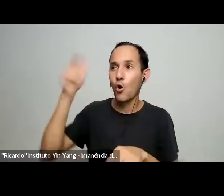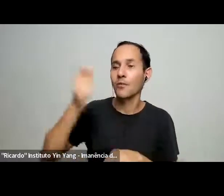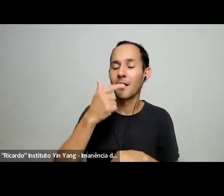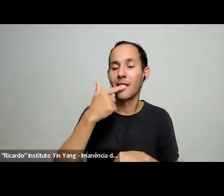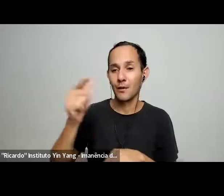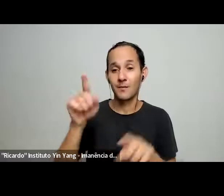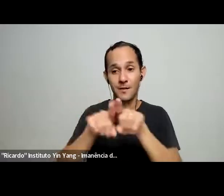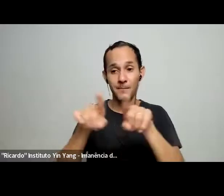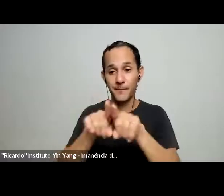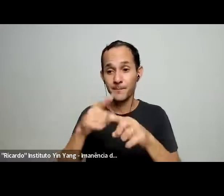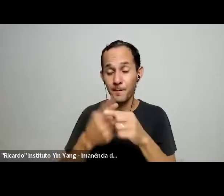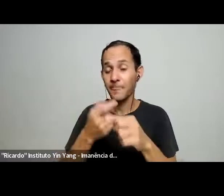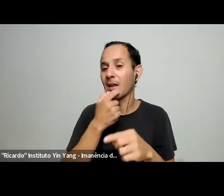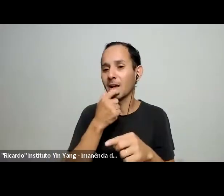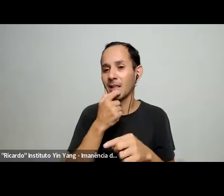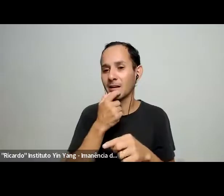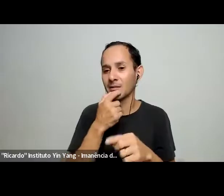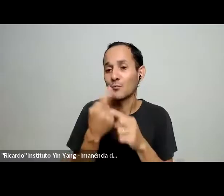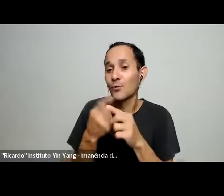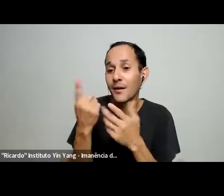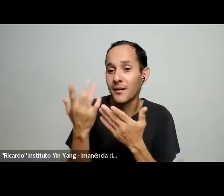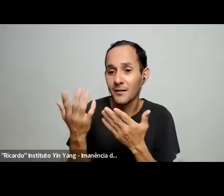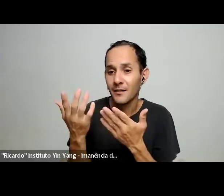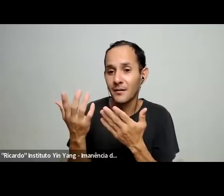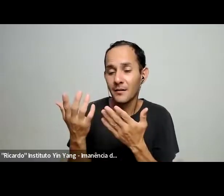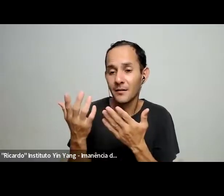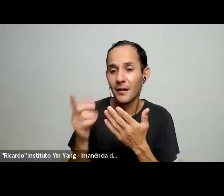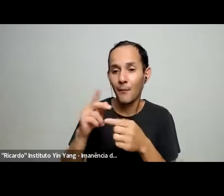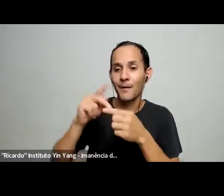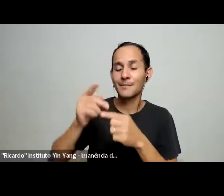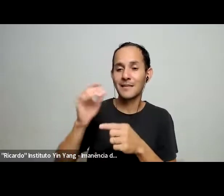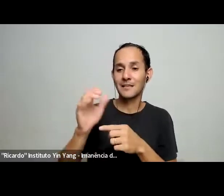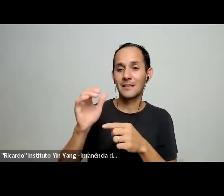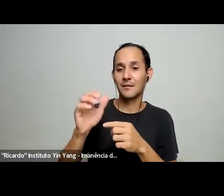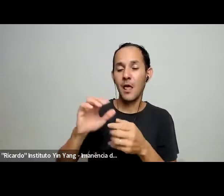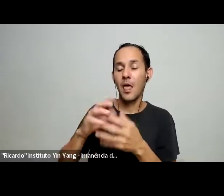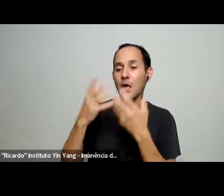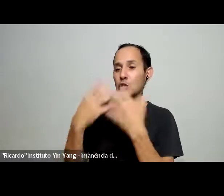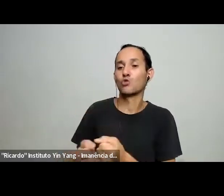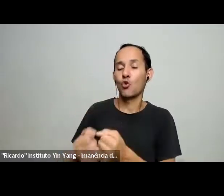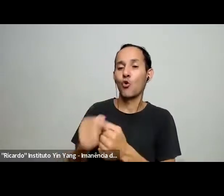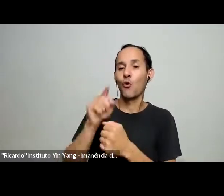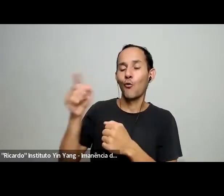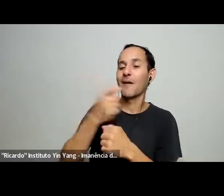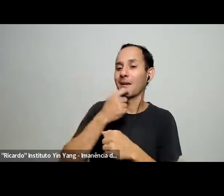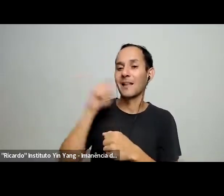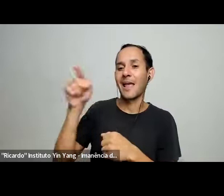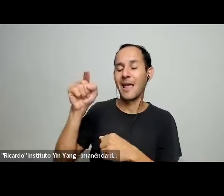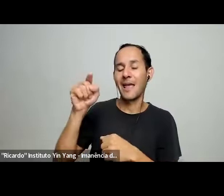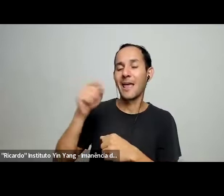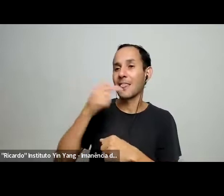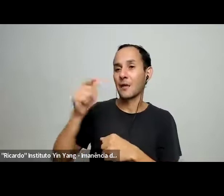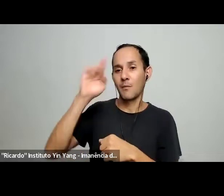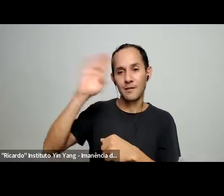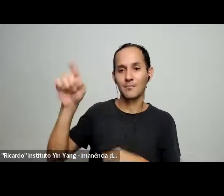também. Por que inglês? Porque o paradigma científico todo adotou o inglês como uma língua principal, vamos dizer